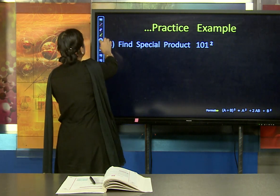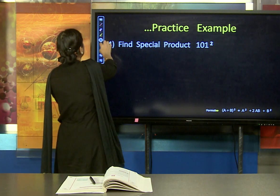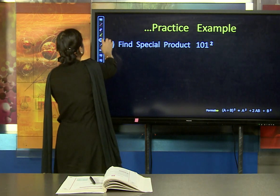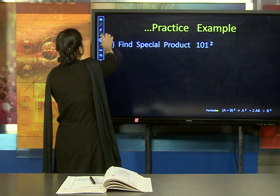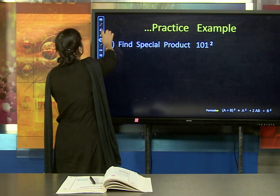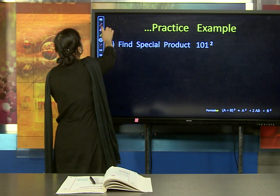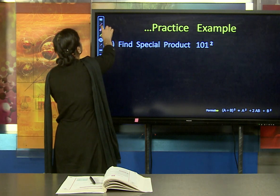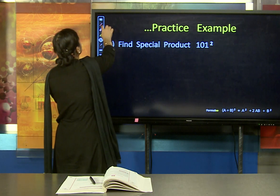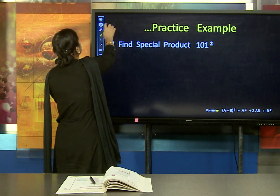करके